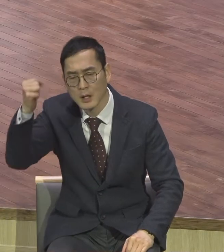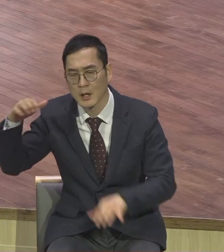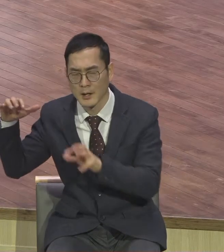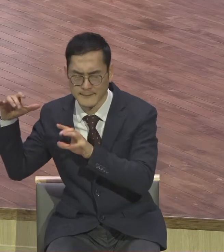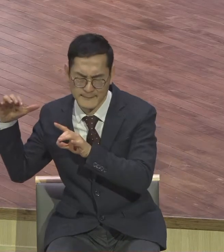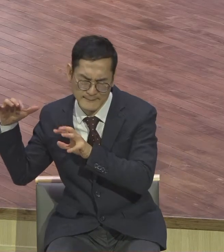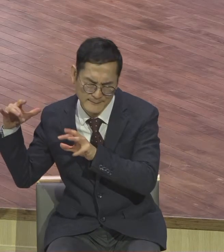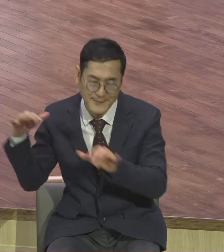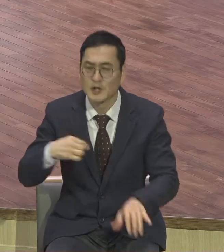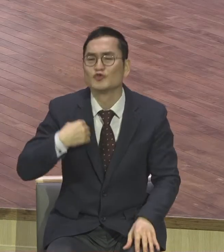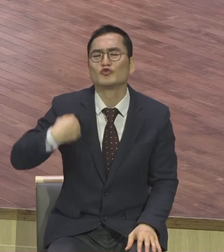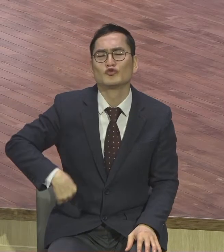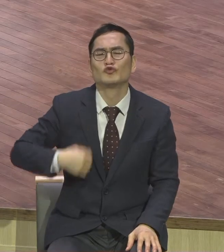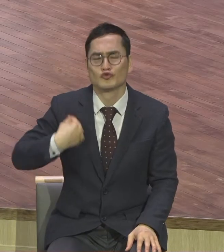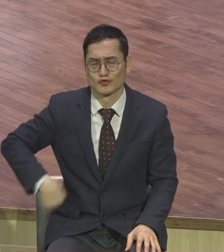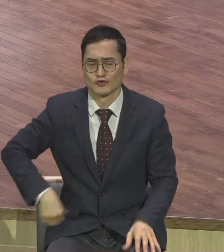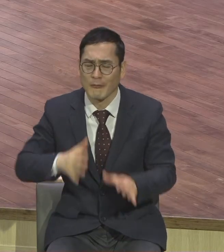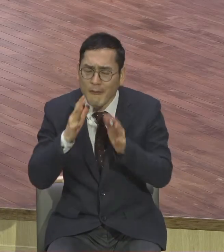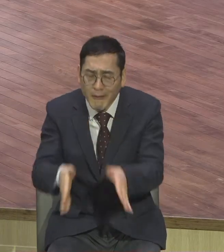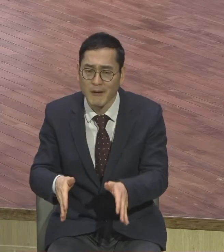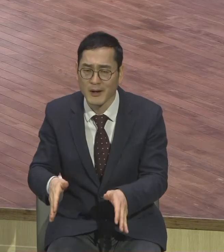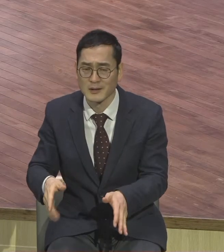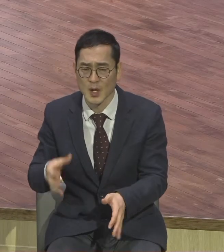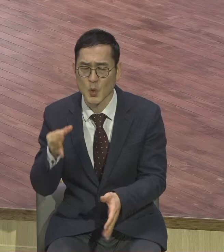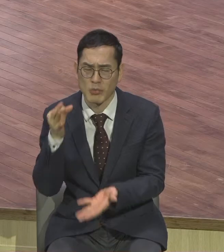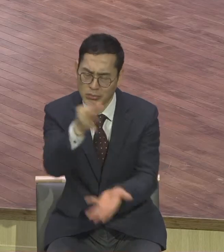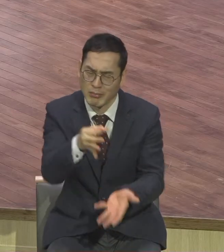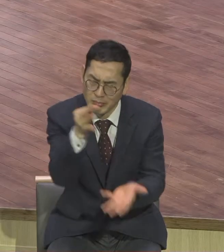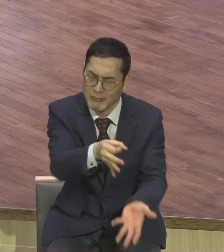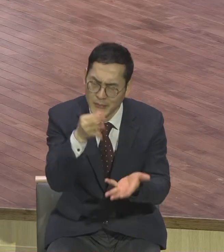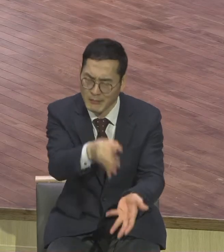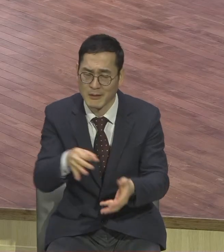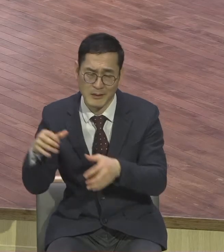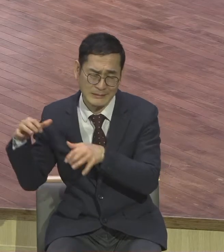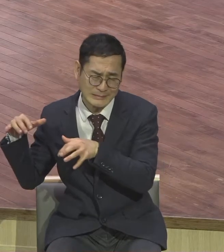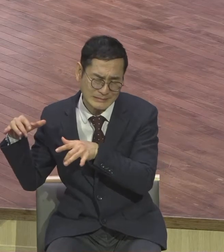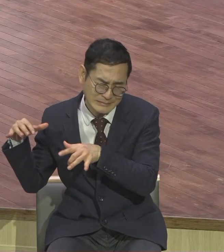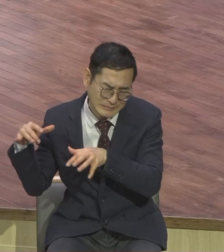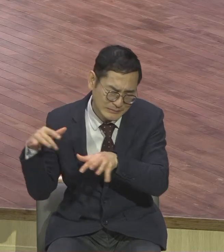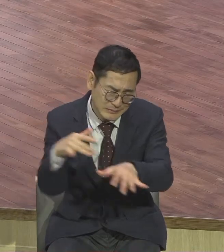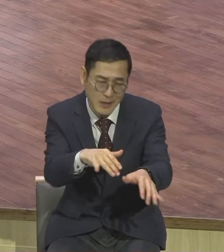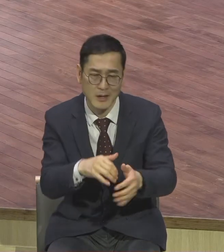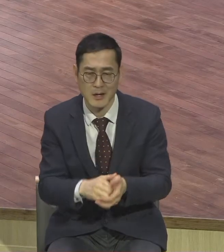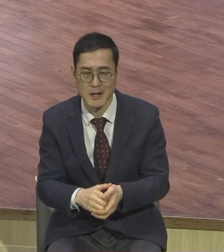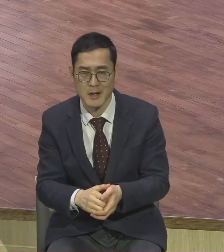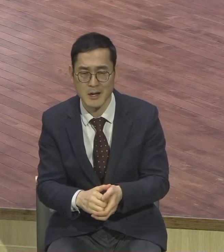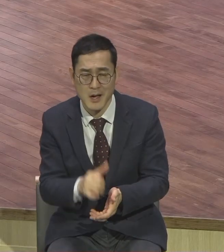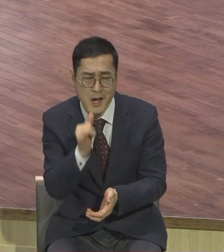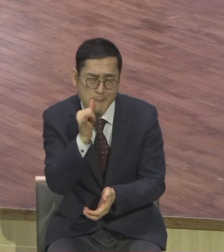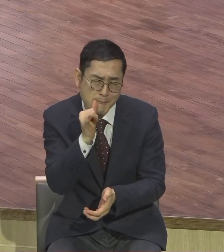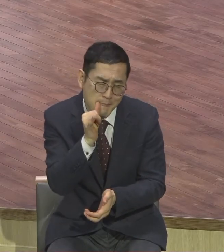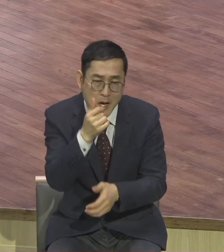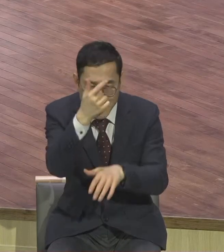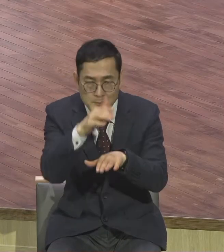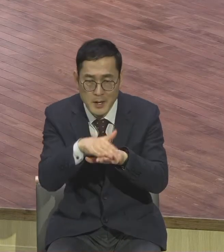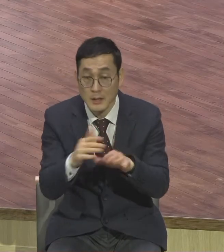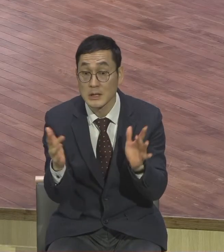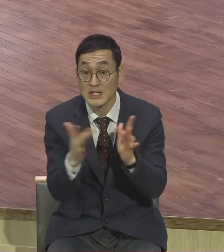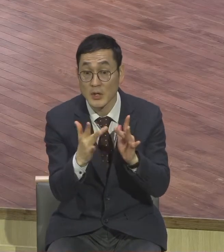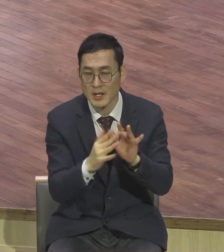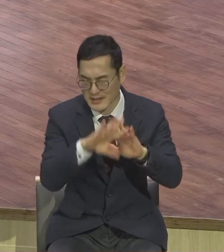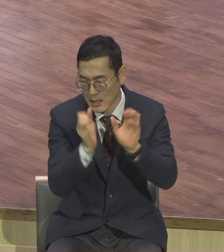재물과 엄청난 인의 전술로 인해가지고 이런 작품들을 지금 유튜브로 그냥 막 쏘고 있습니다.